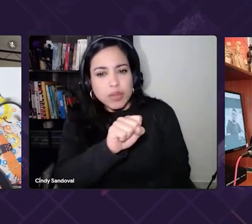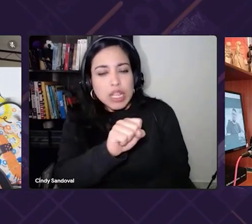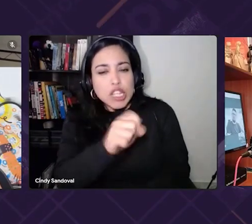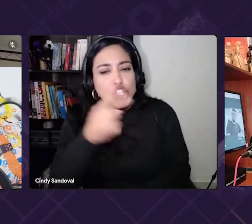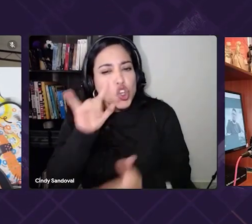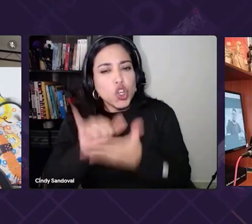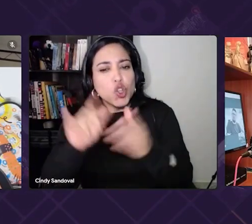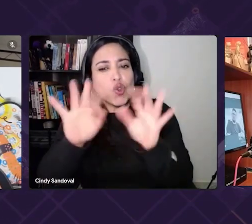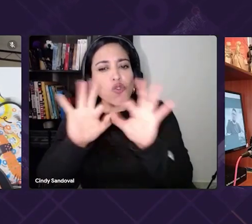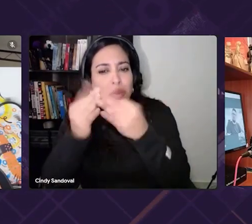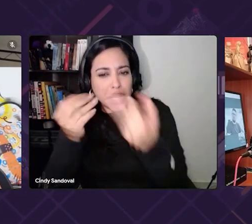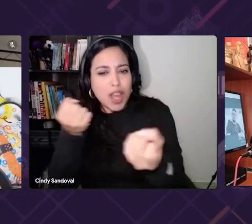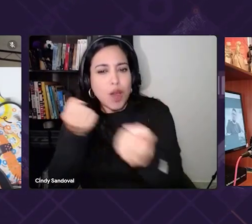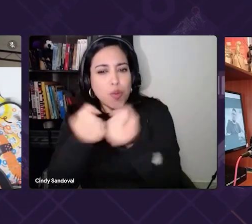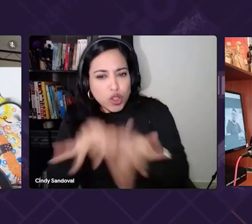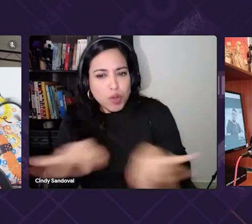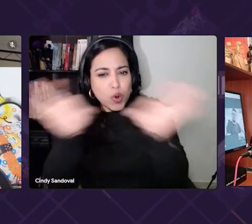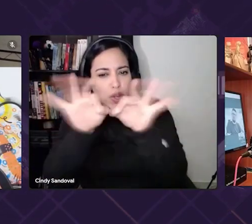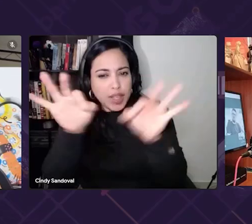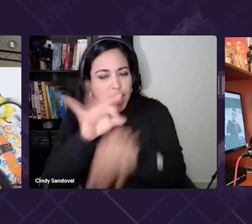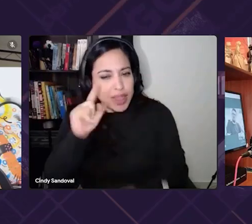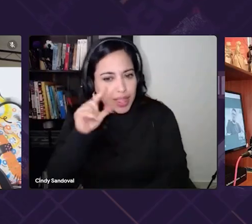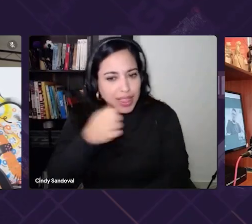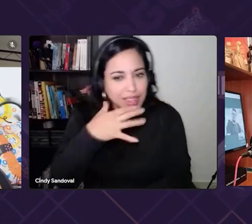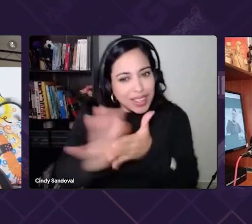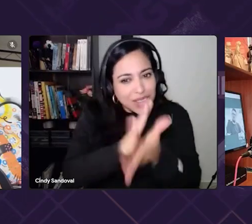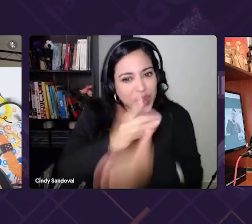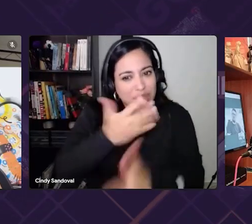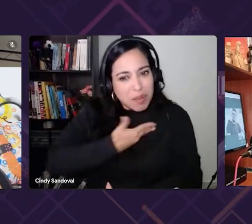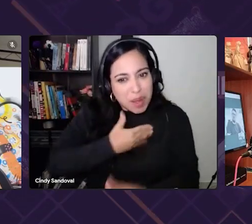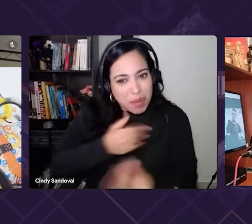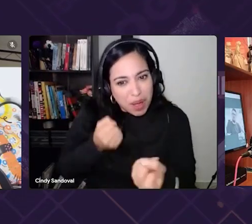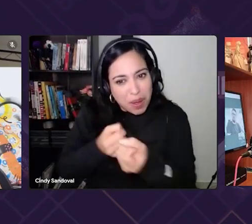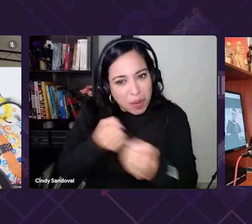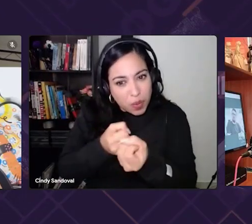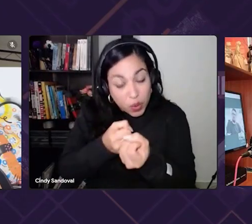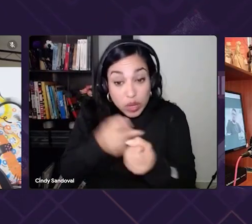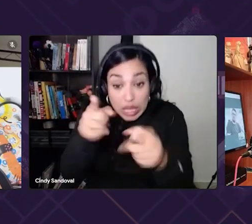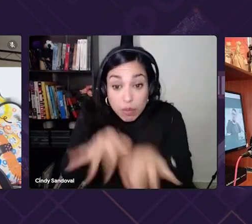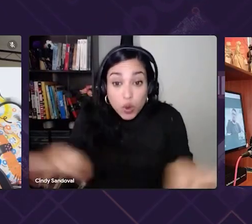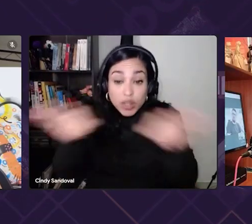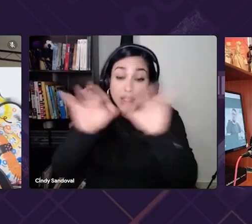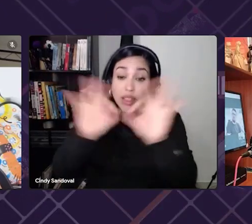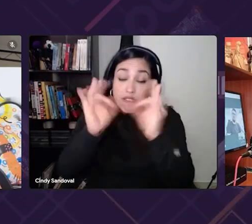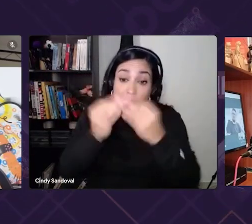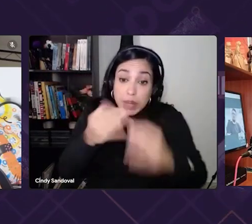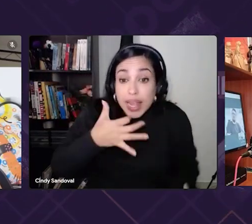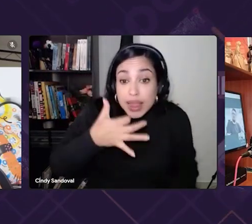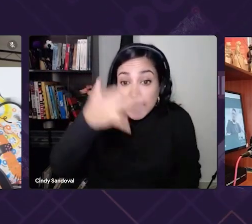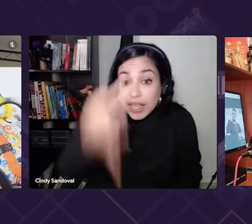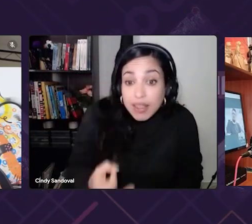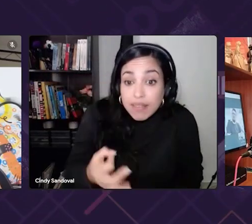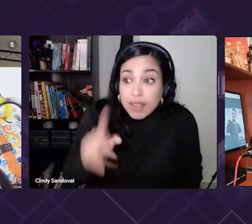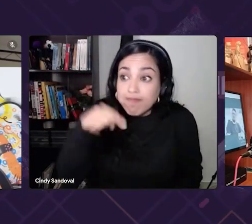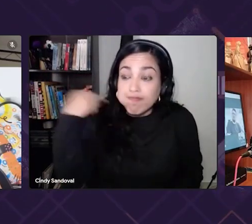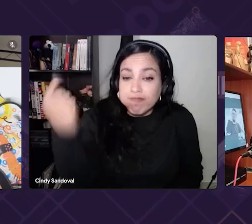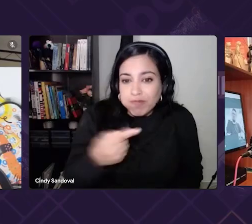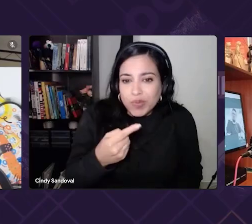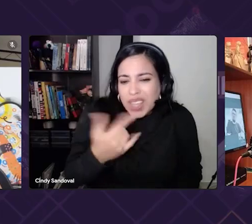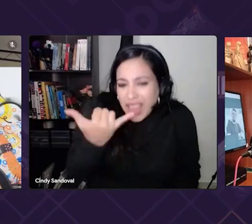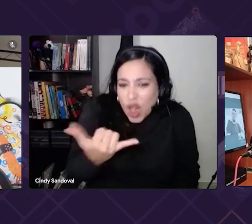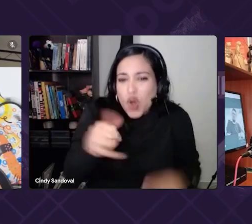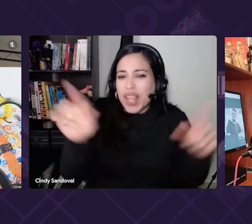entornos cuidadores. ¿Qué deberíamos como ciudadanos del común, más allá de si estamos o no en un medio